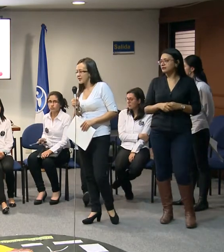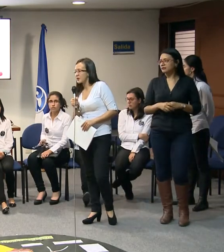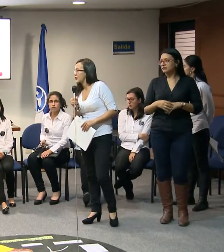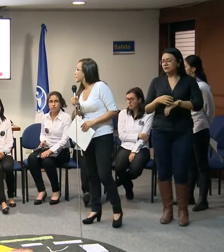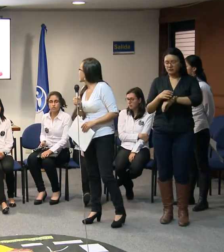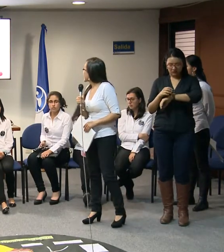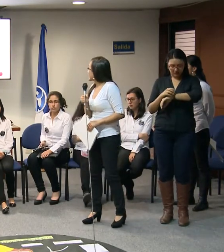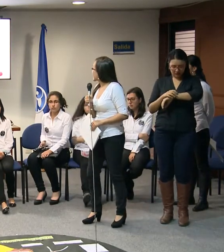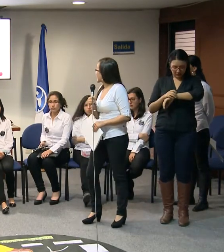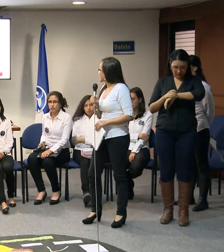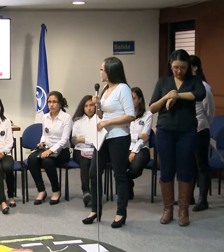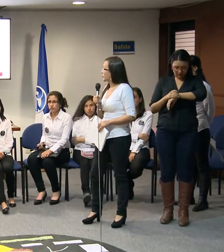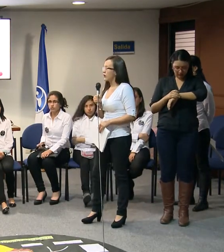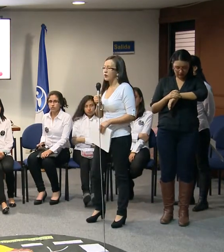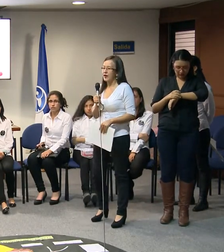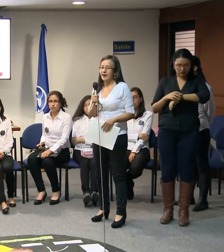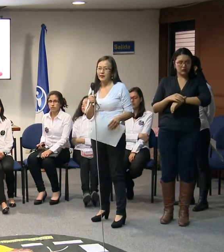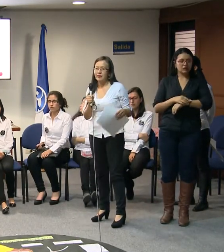Listo.